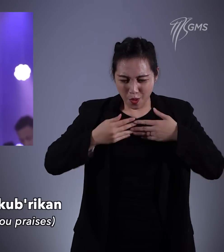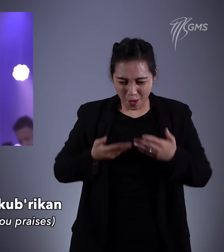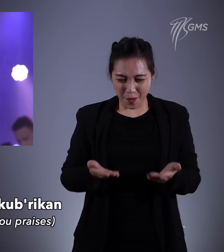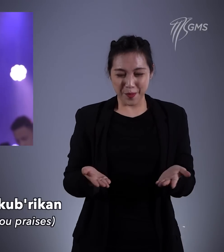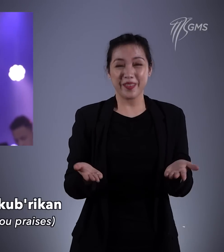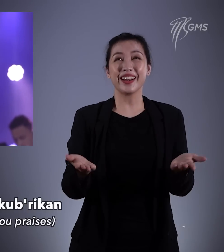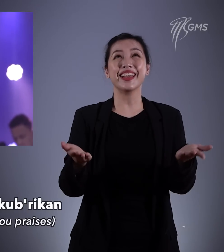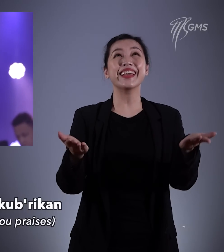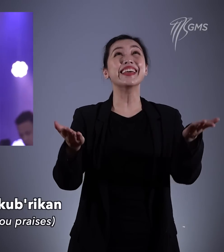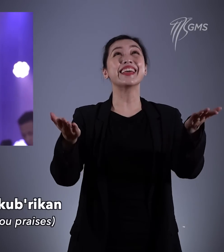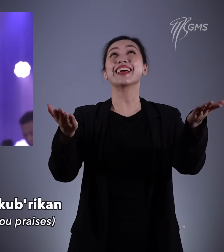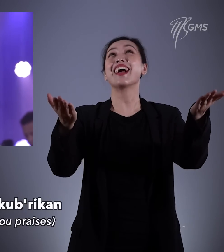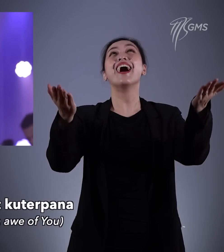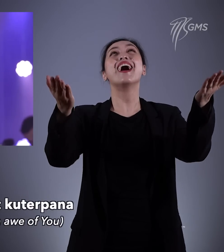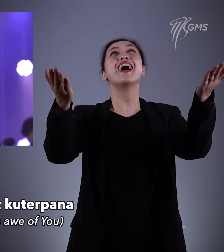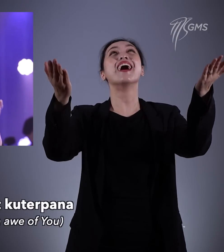pujianku